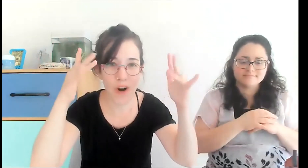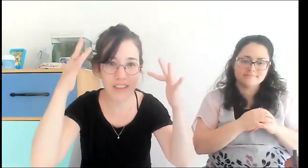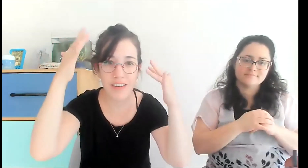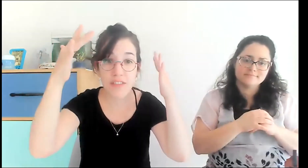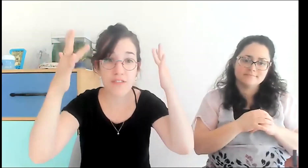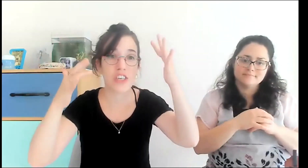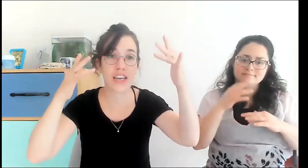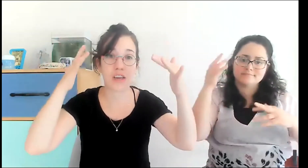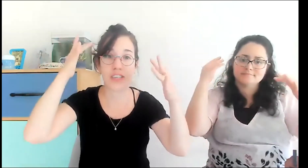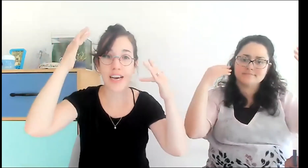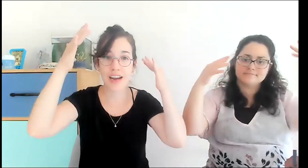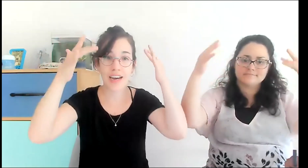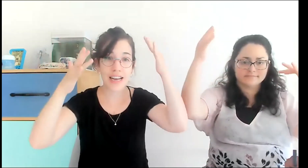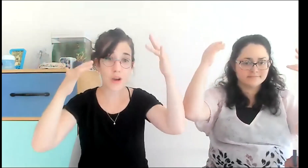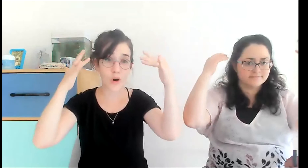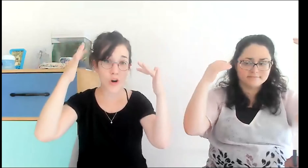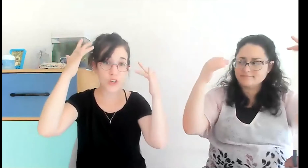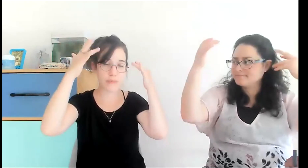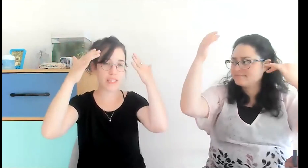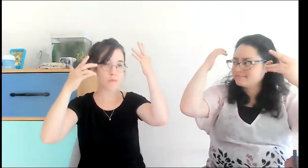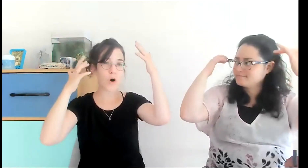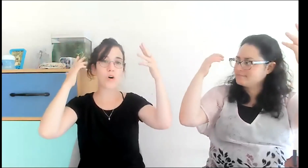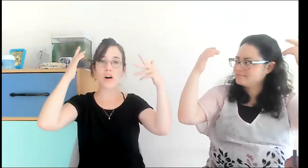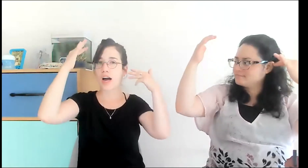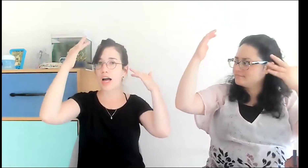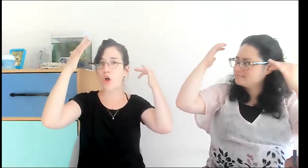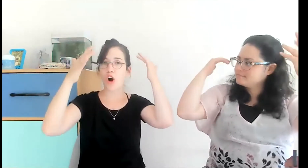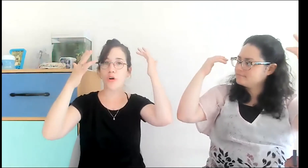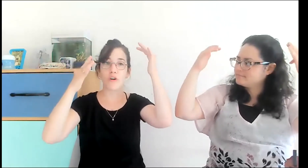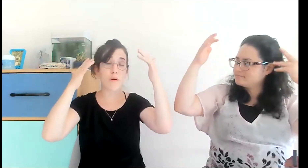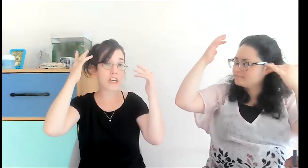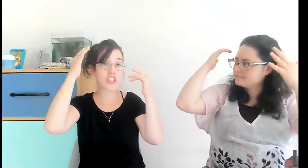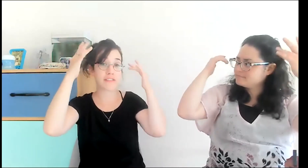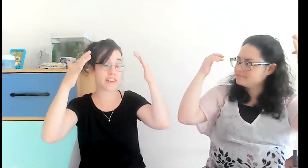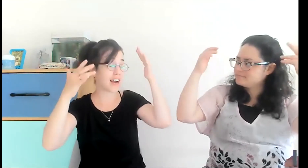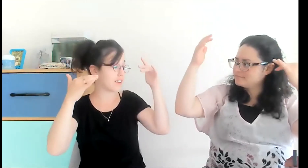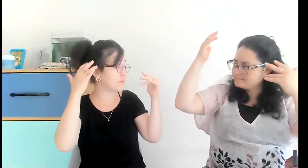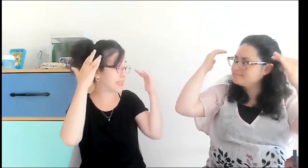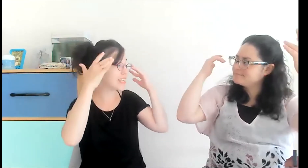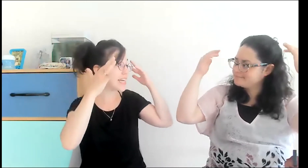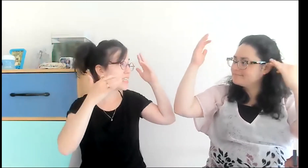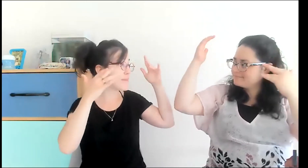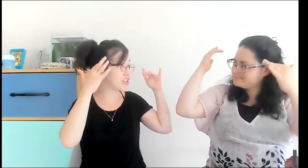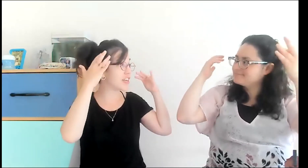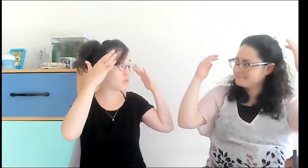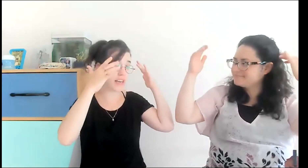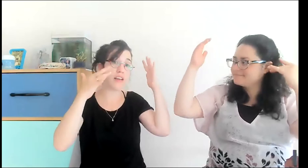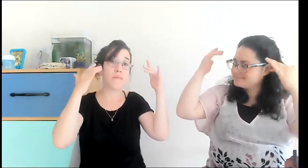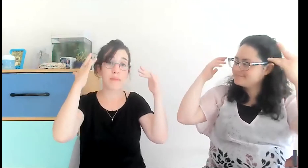האצבעות, וכשאני עושה ככה ליד הראש, זה בעצם כמו חלום, כמו מחשבה, בסדר? זה הסימן שלנו